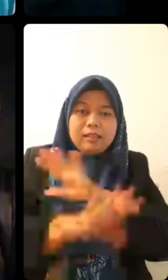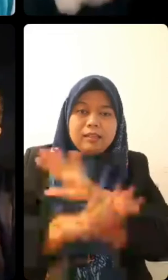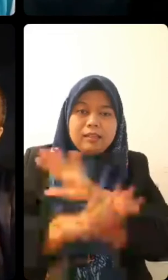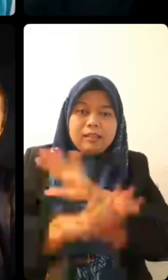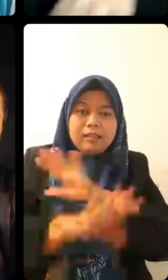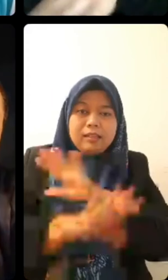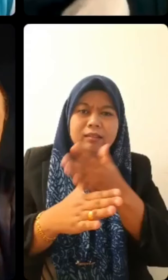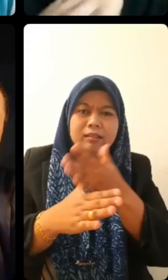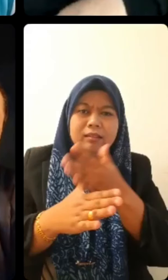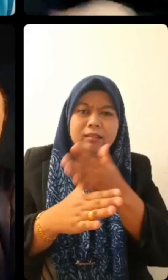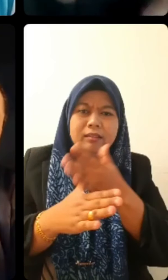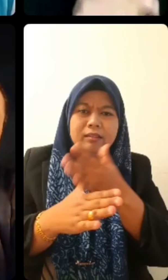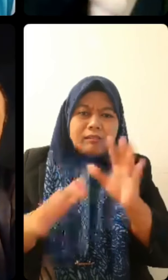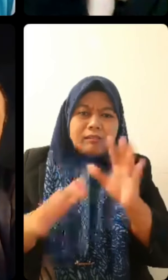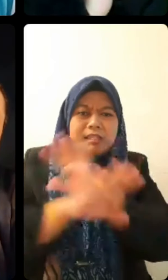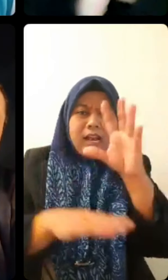kesempatan.